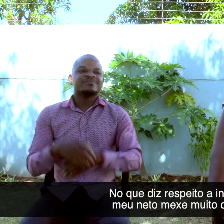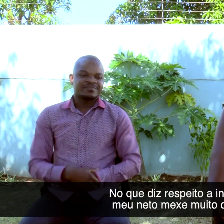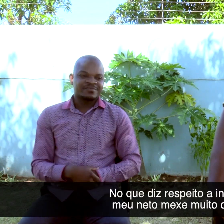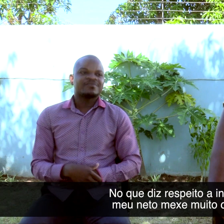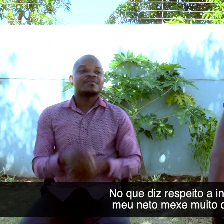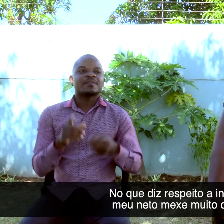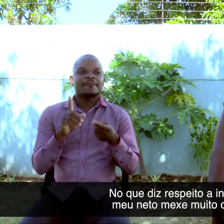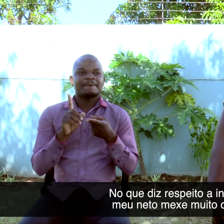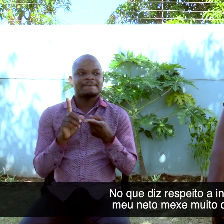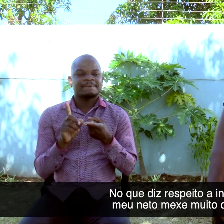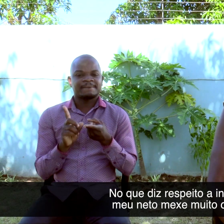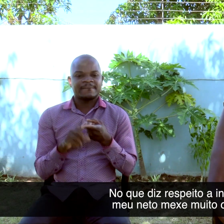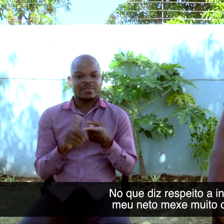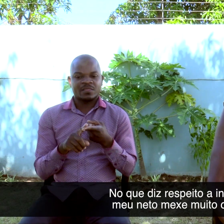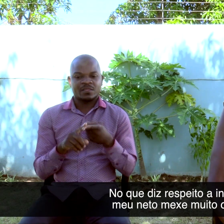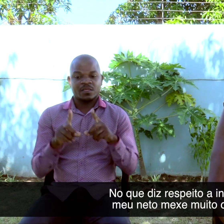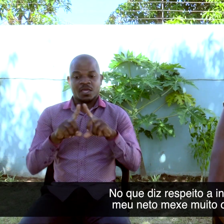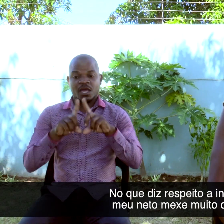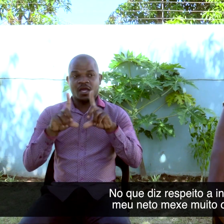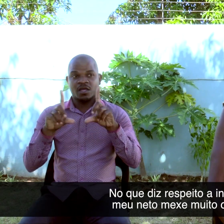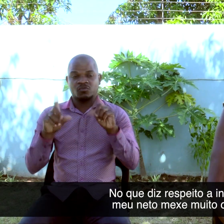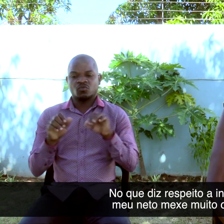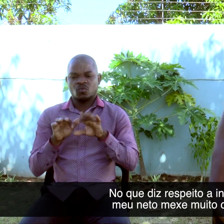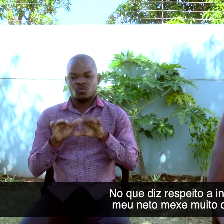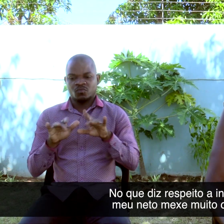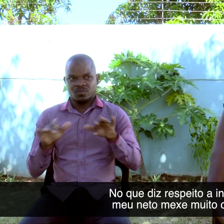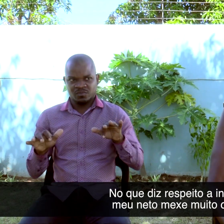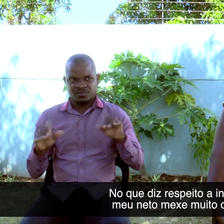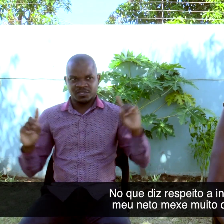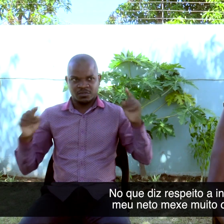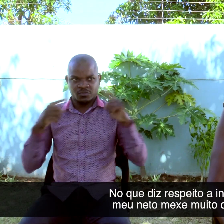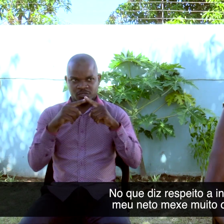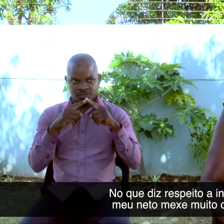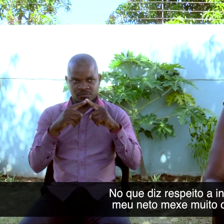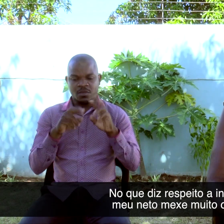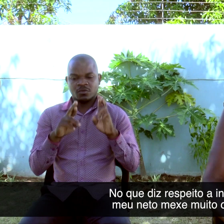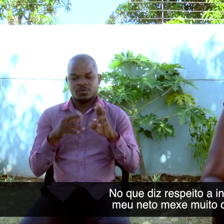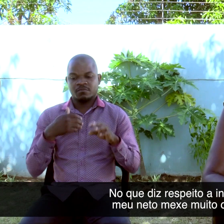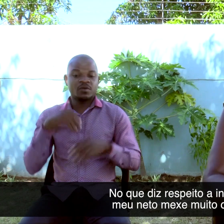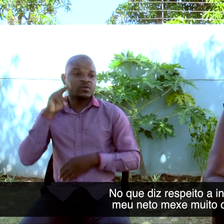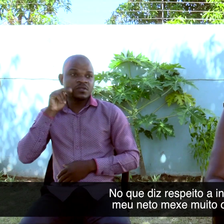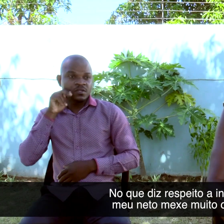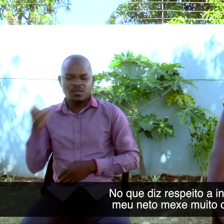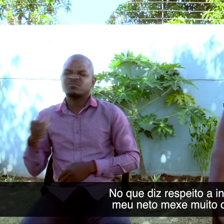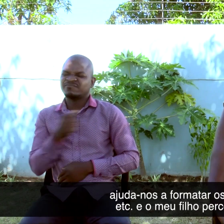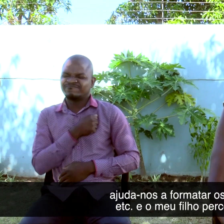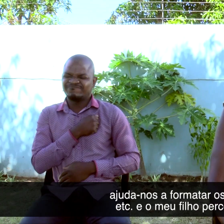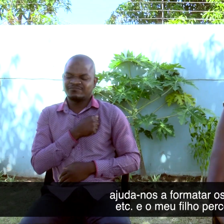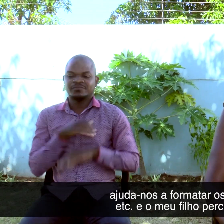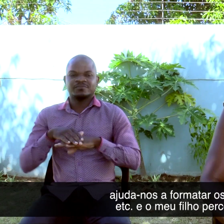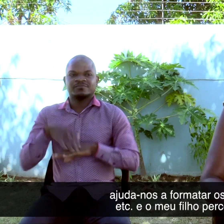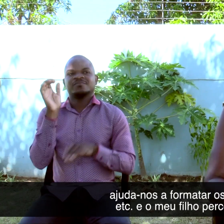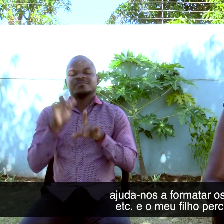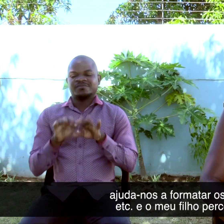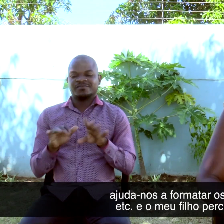Agora, a parte da informática, esse meu neto também, ele mexe muito o computador.